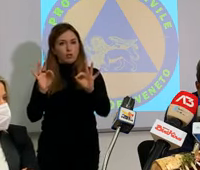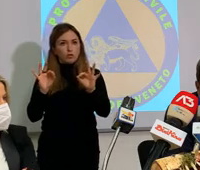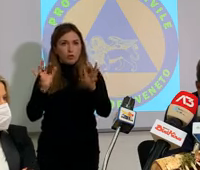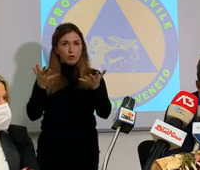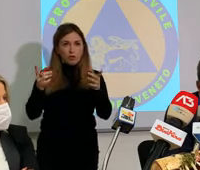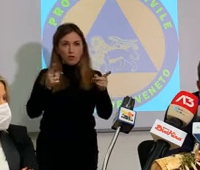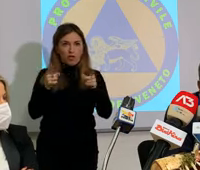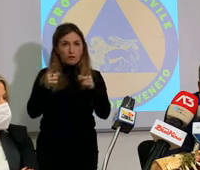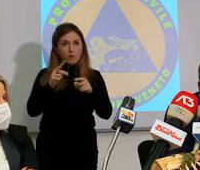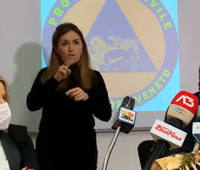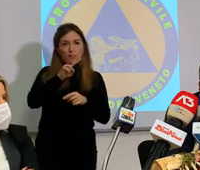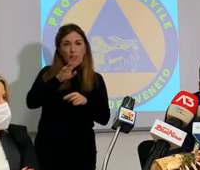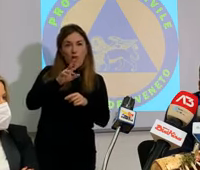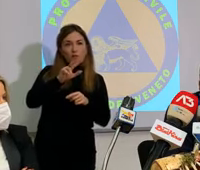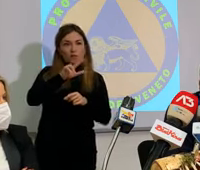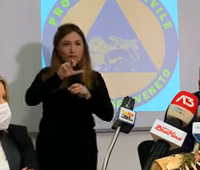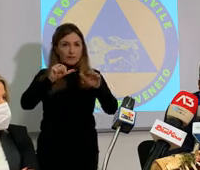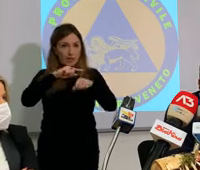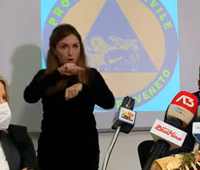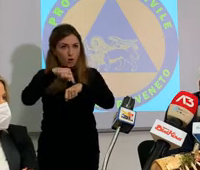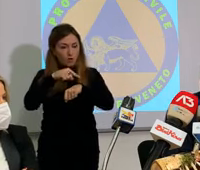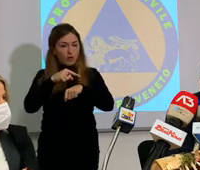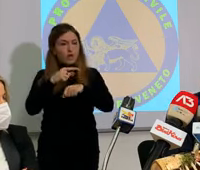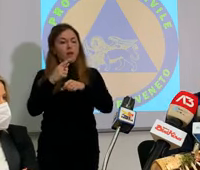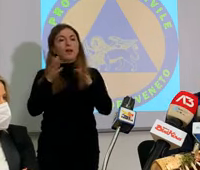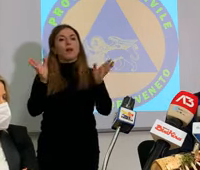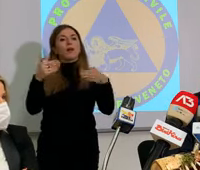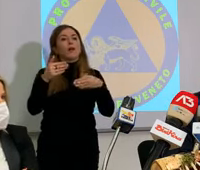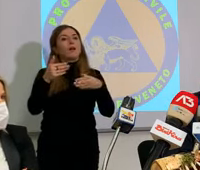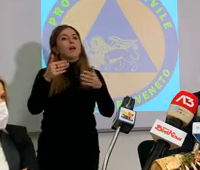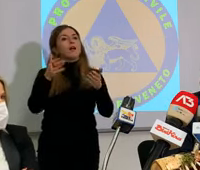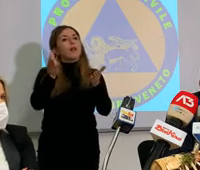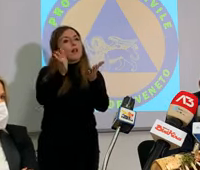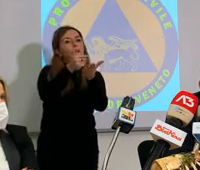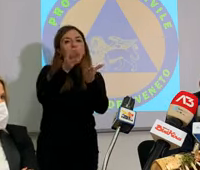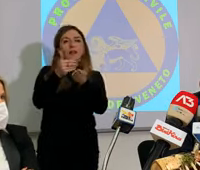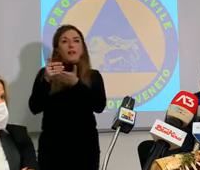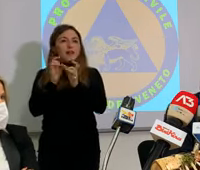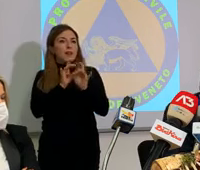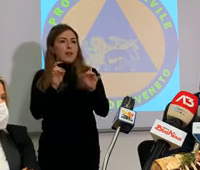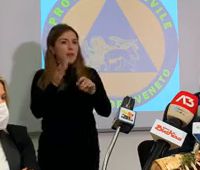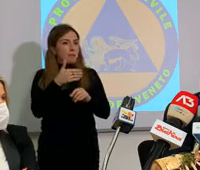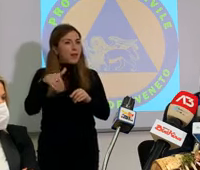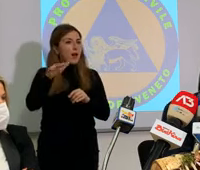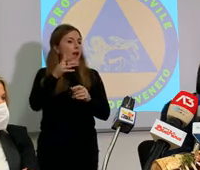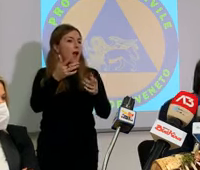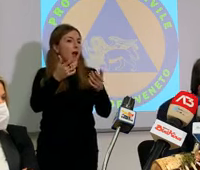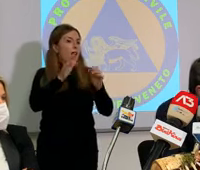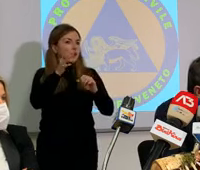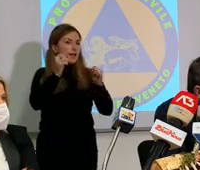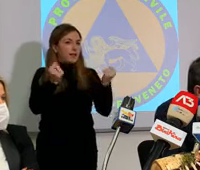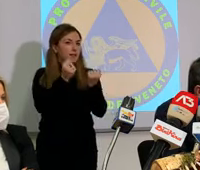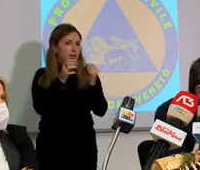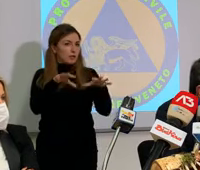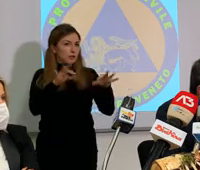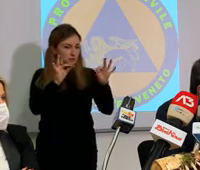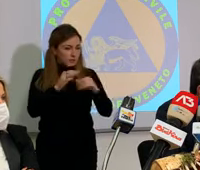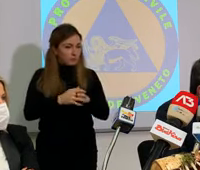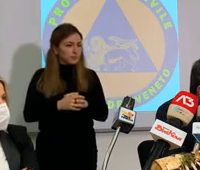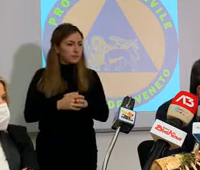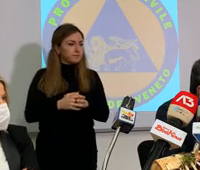36 ore in dei locali che vengono liberati da attività che sono sospese con dgr